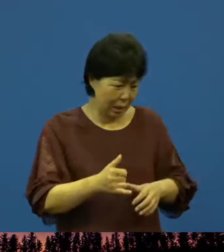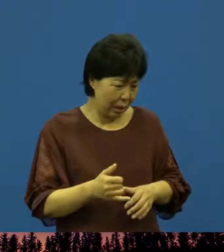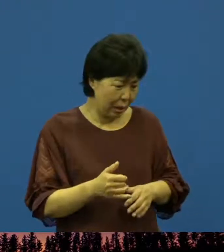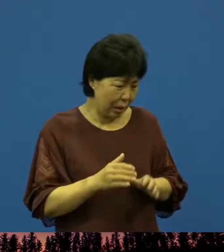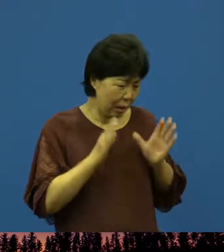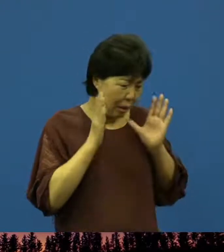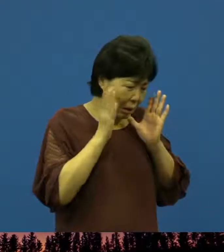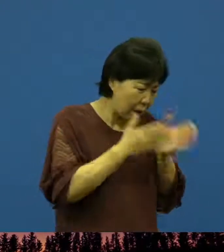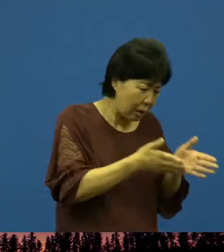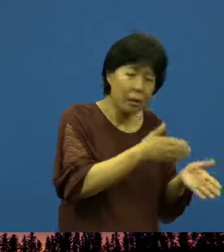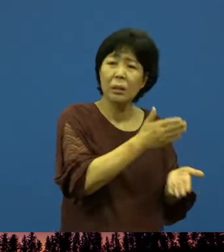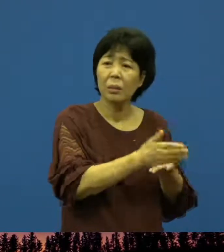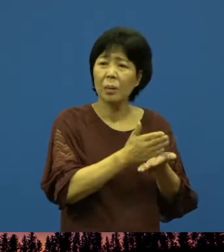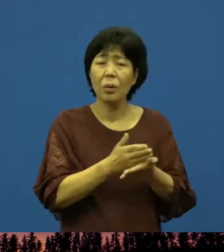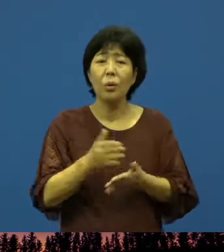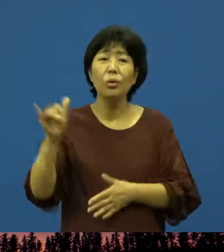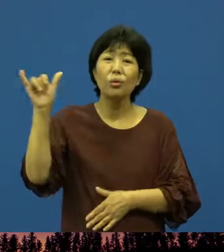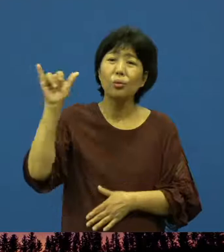왜 중독이죠, 여러분?